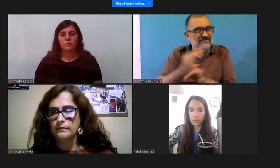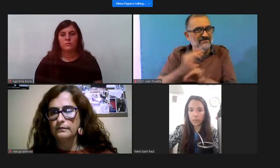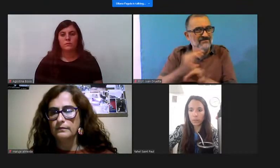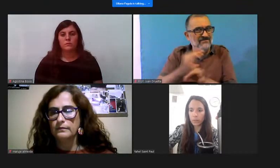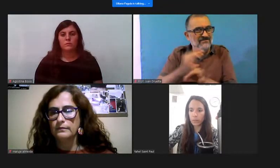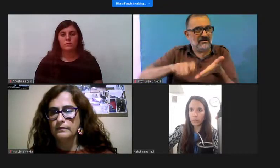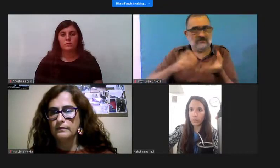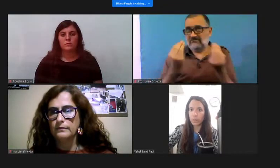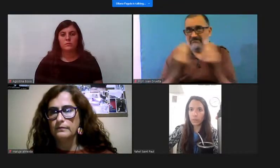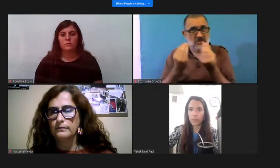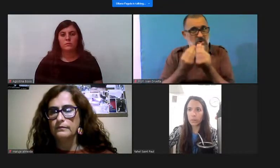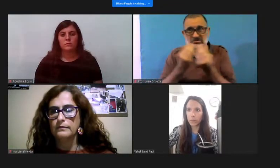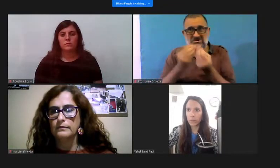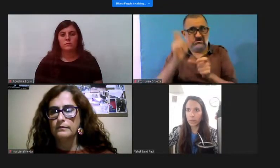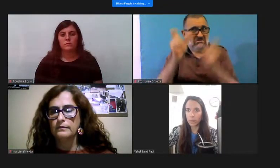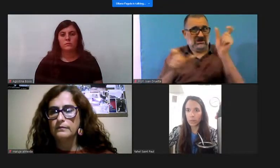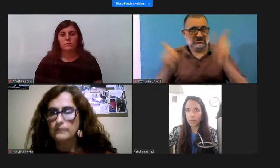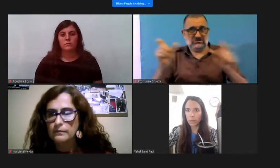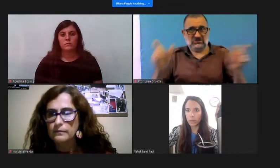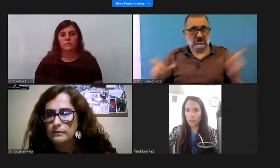olviden